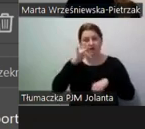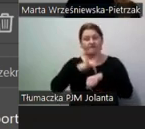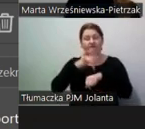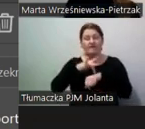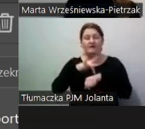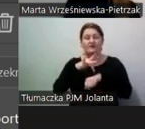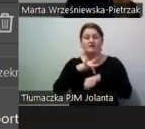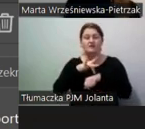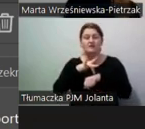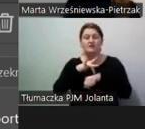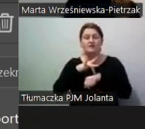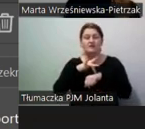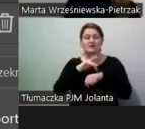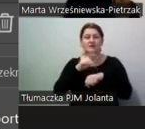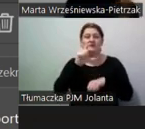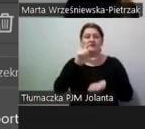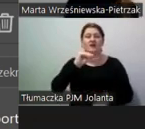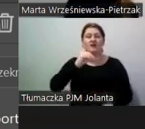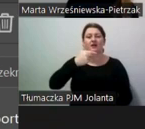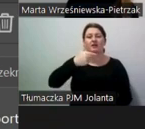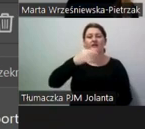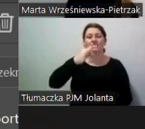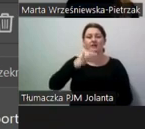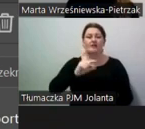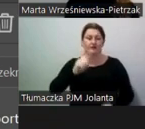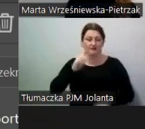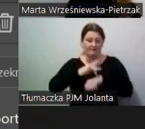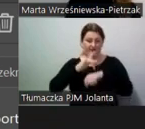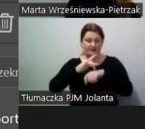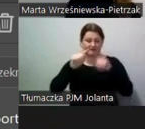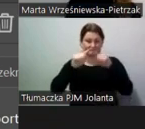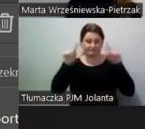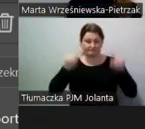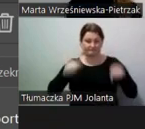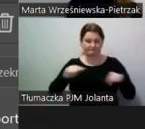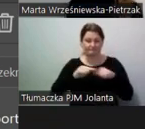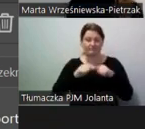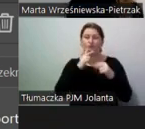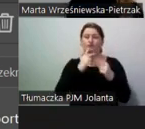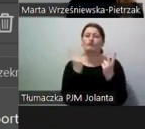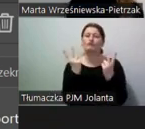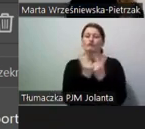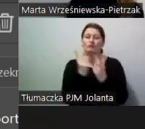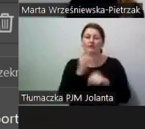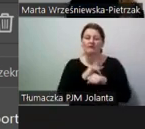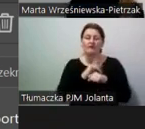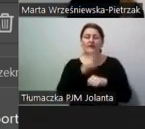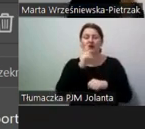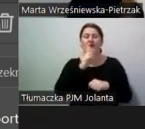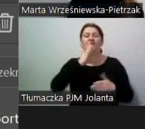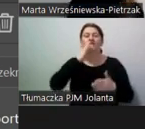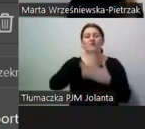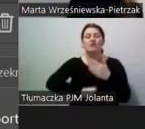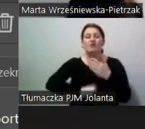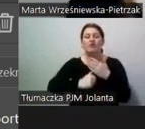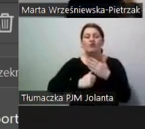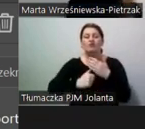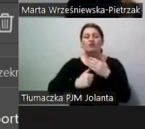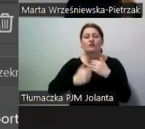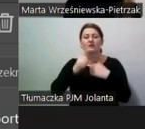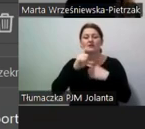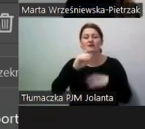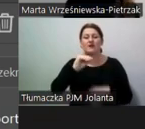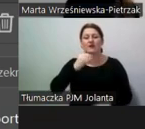pomocą skali centylowej. Ona również przedstawia mniej więcej te same dane, ale z wykorzystaniem odniesienia do